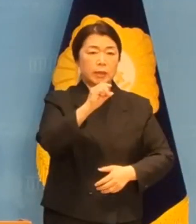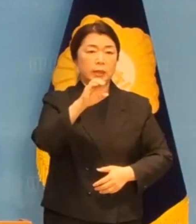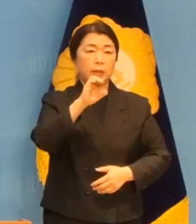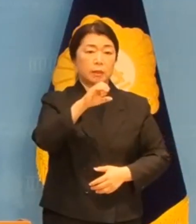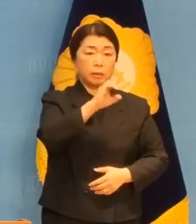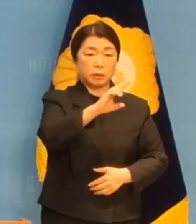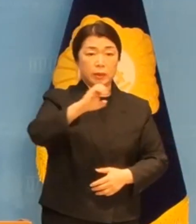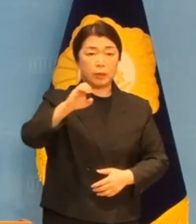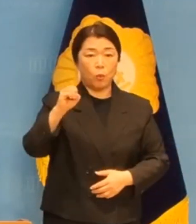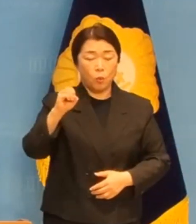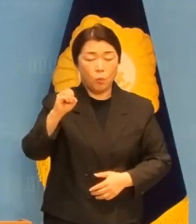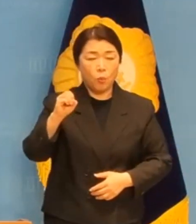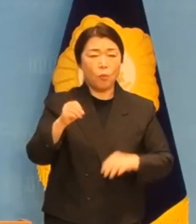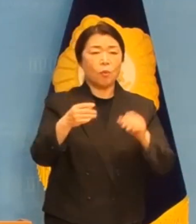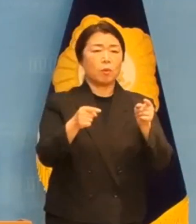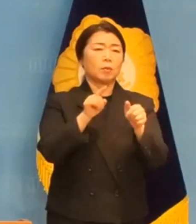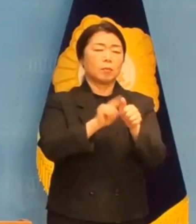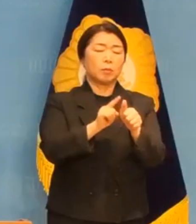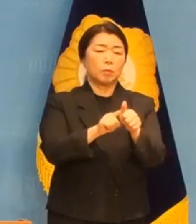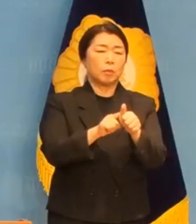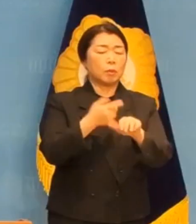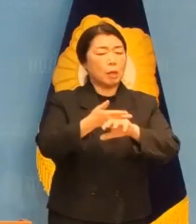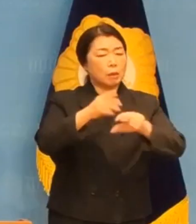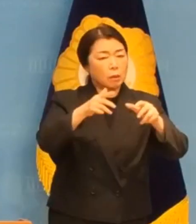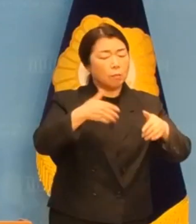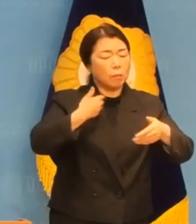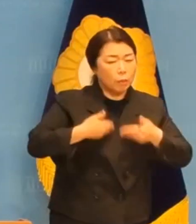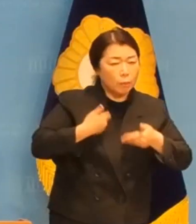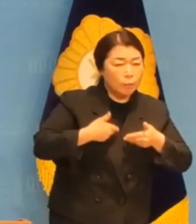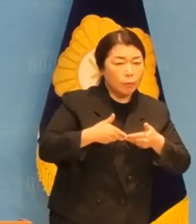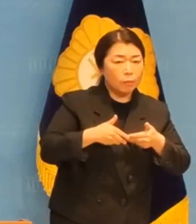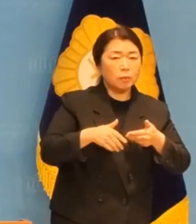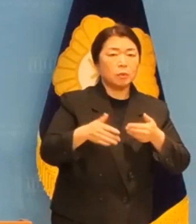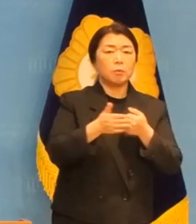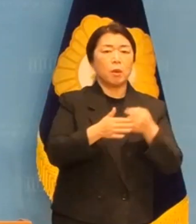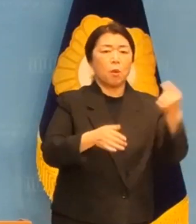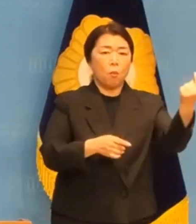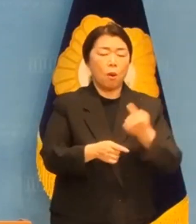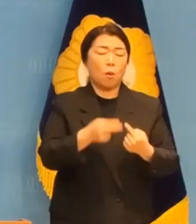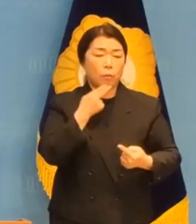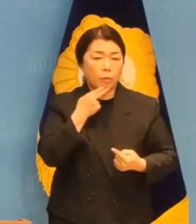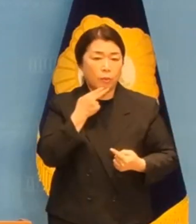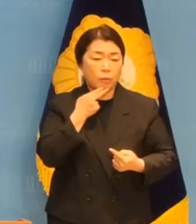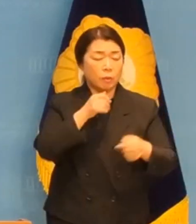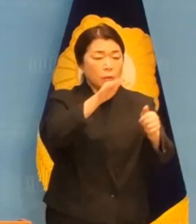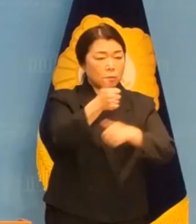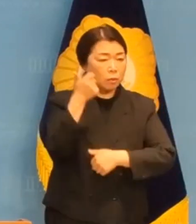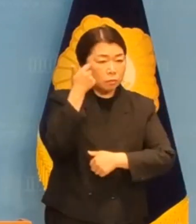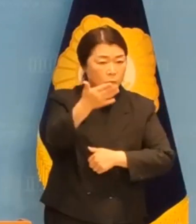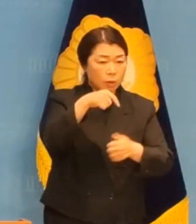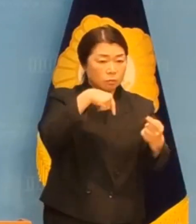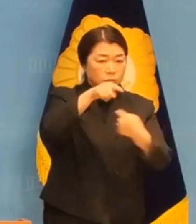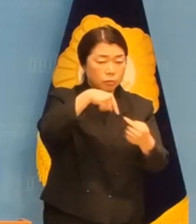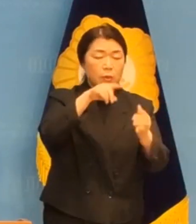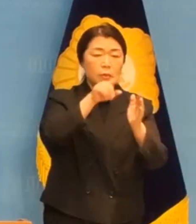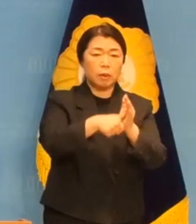해외 비즈니스 일정이라는 납득할 수 없는 사유를 대며 청문회 출석을 끝내